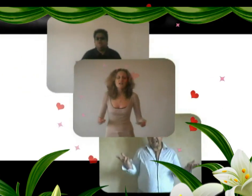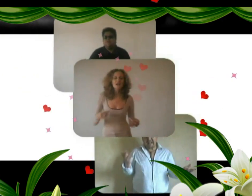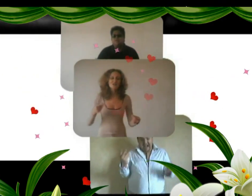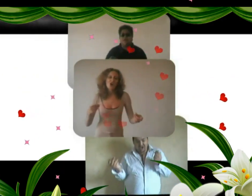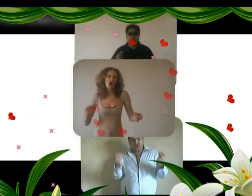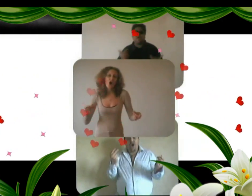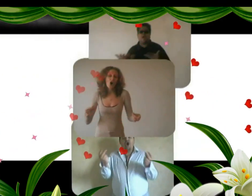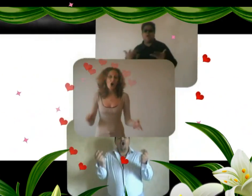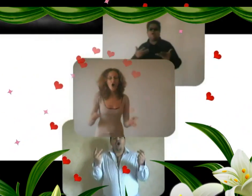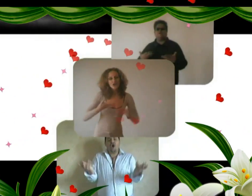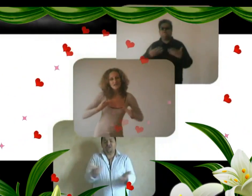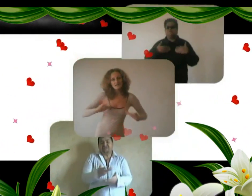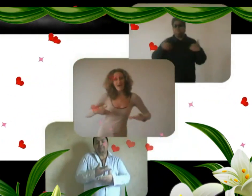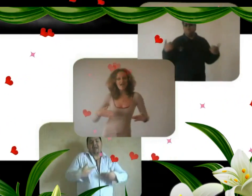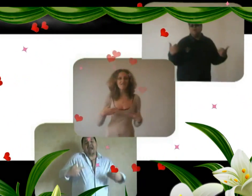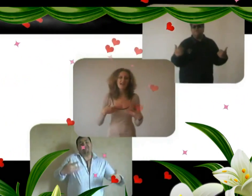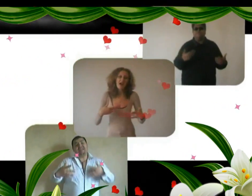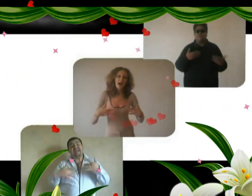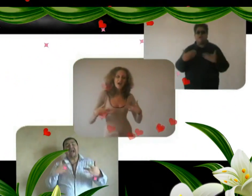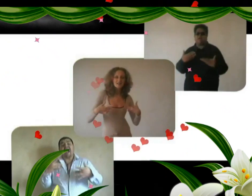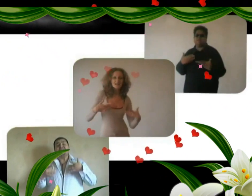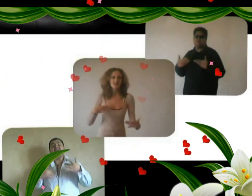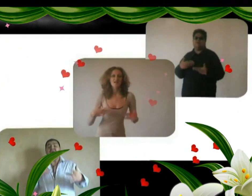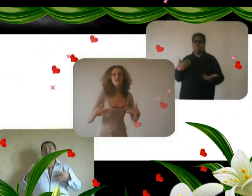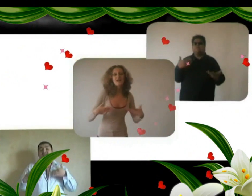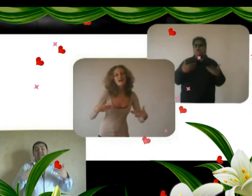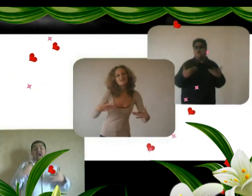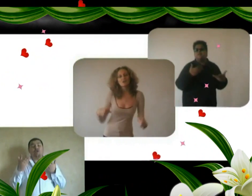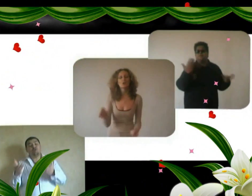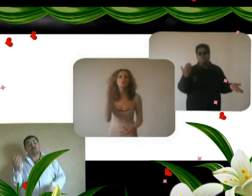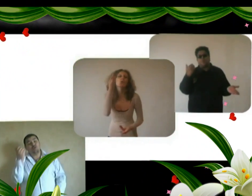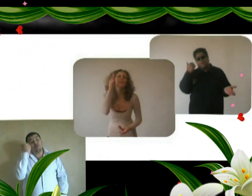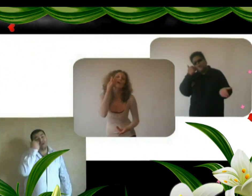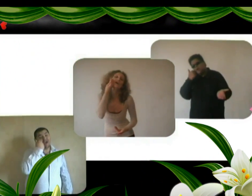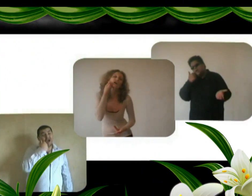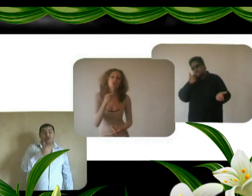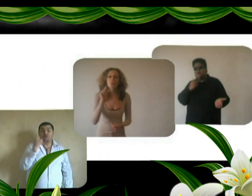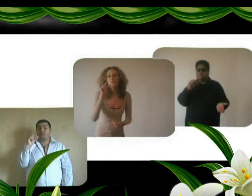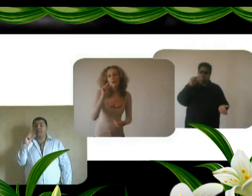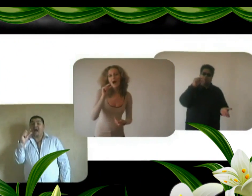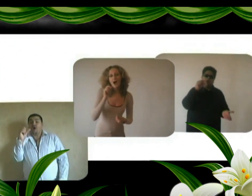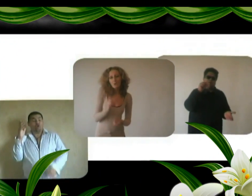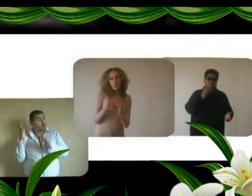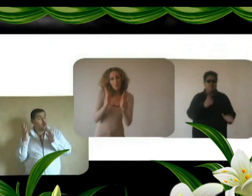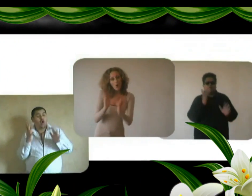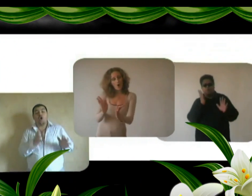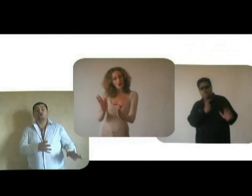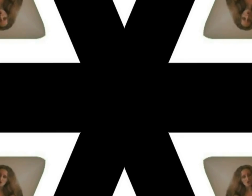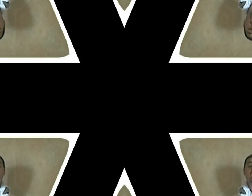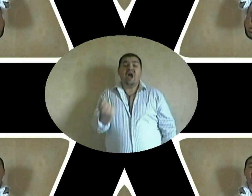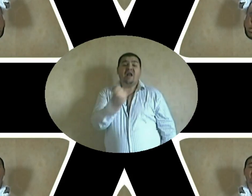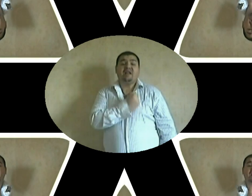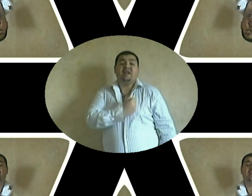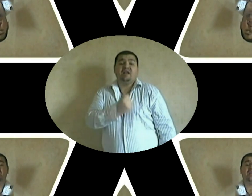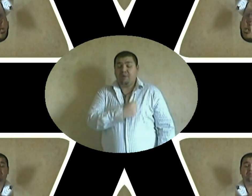Дали актьор и сме театър, театърто добър, малко